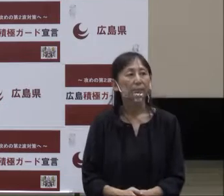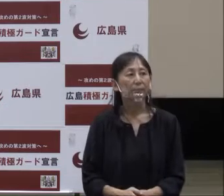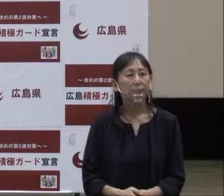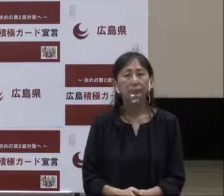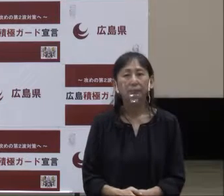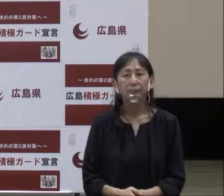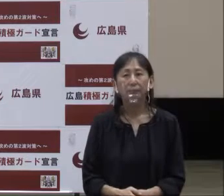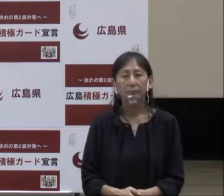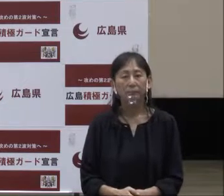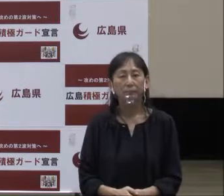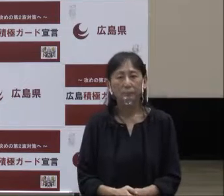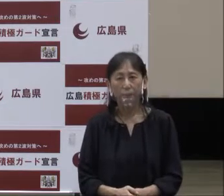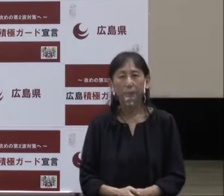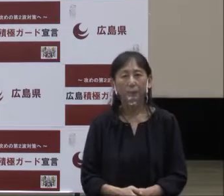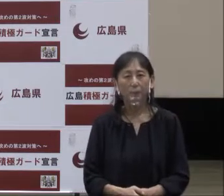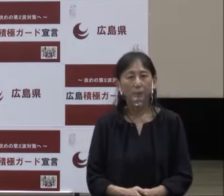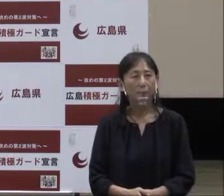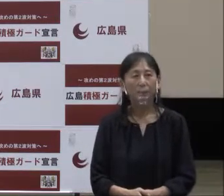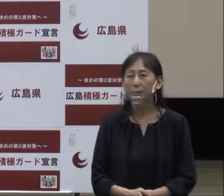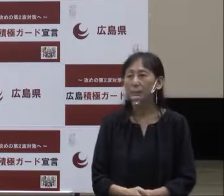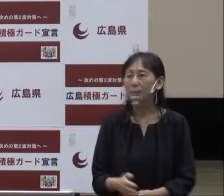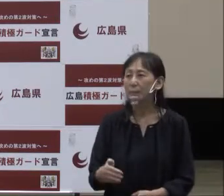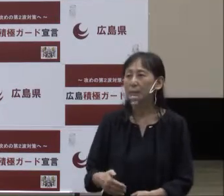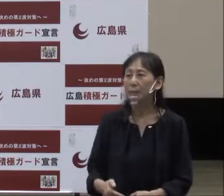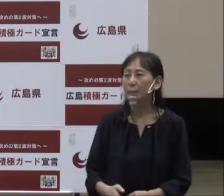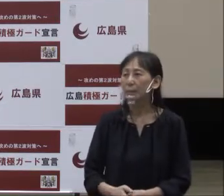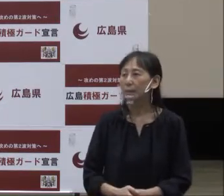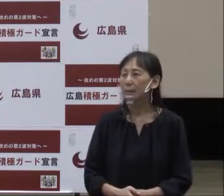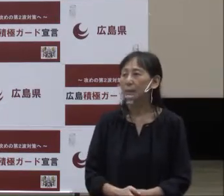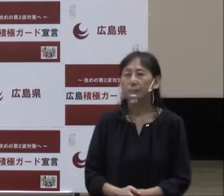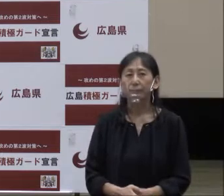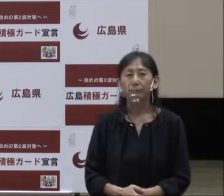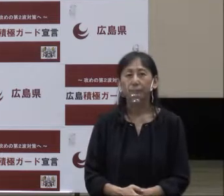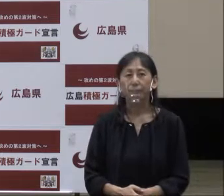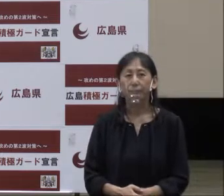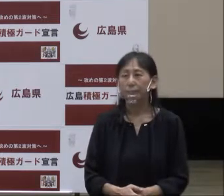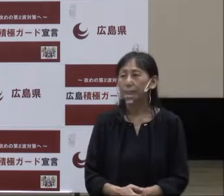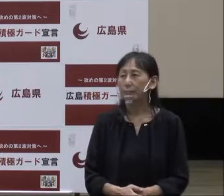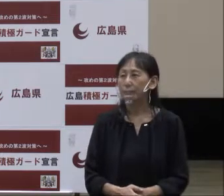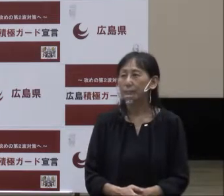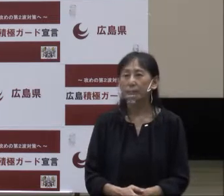毎日号に移ります。他に質問があったらお願いします。